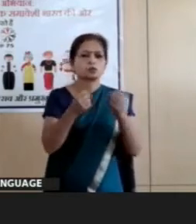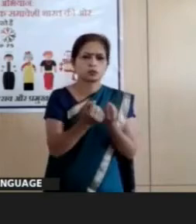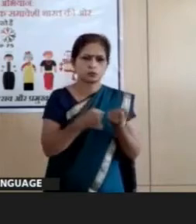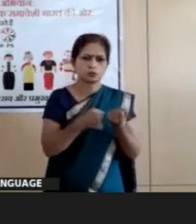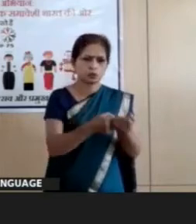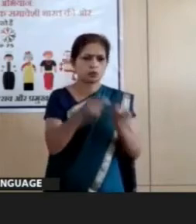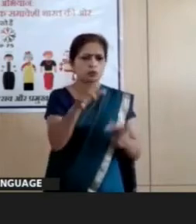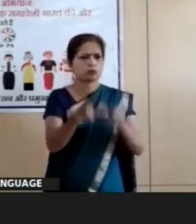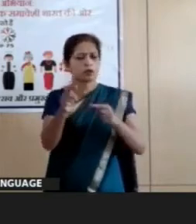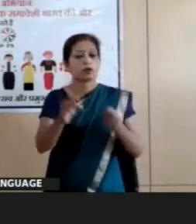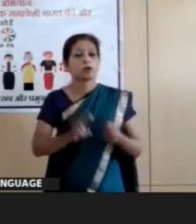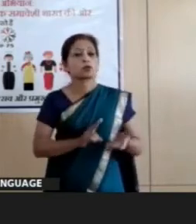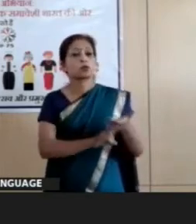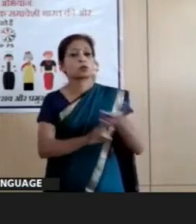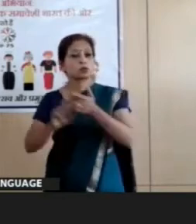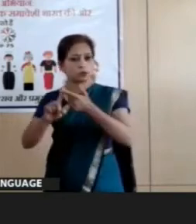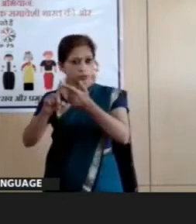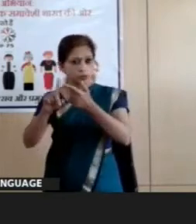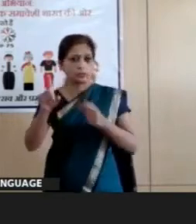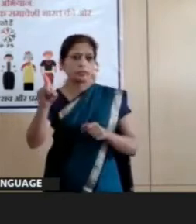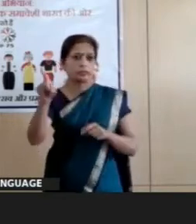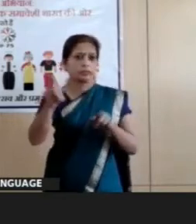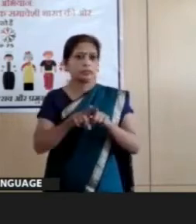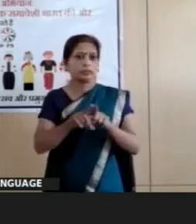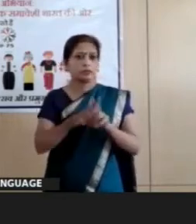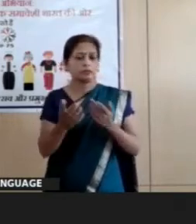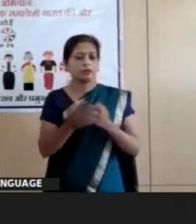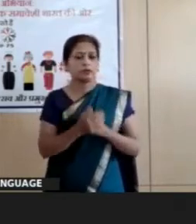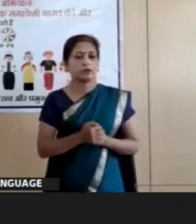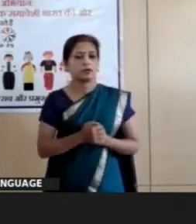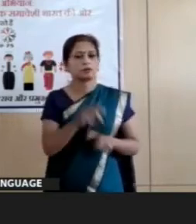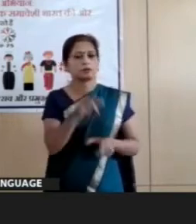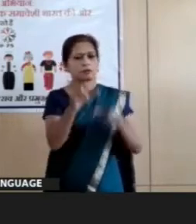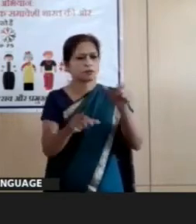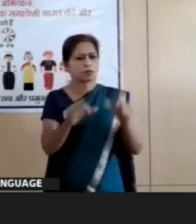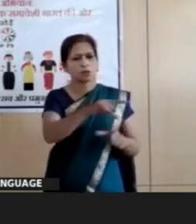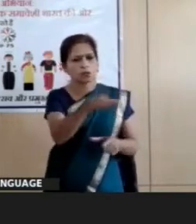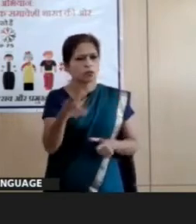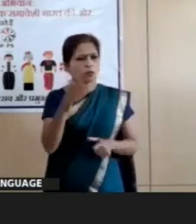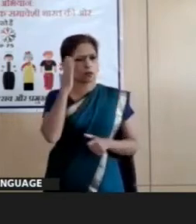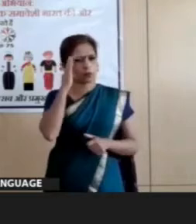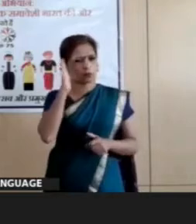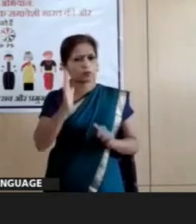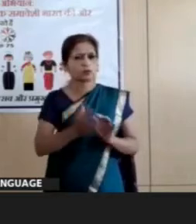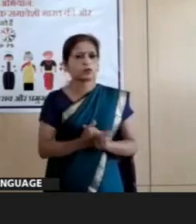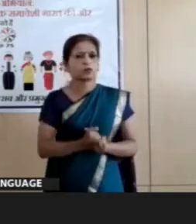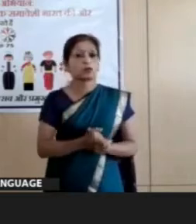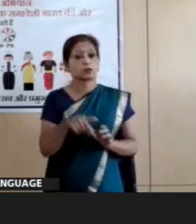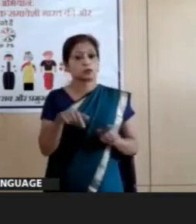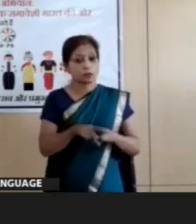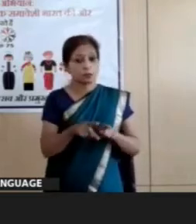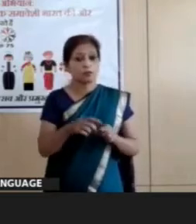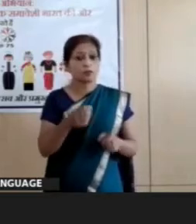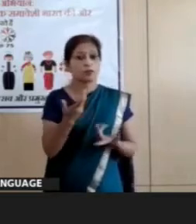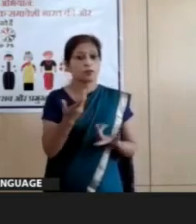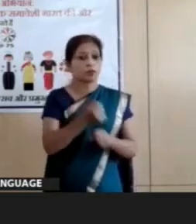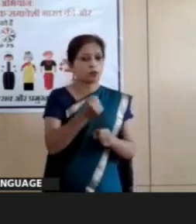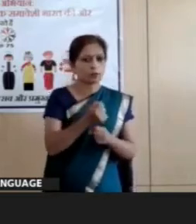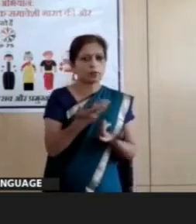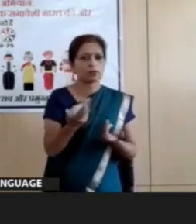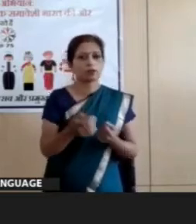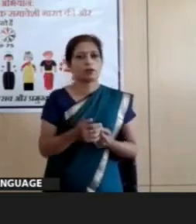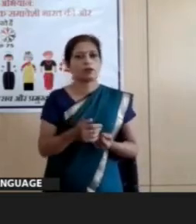विशिष्ट समाज सेवी के रूप में मैडम पूर्वोत्तर में जाने जाते हैं। बहुत ही भारतीय एक राजनीतिक के रूप में उभरे